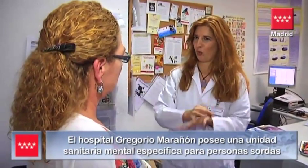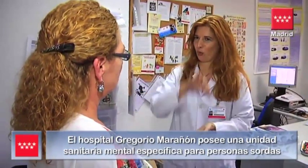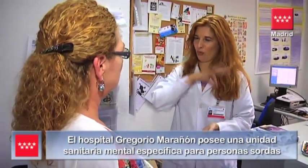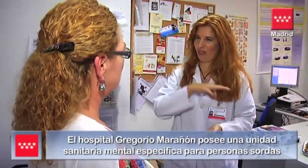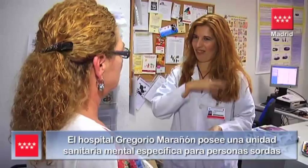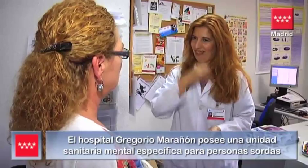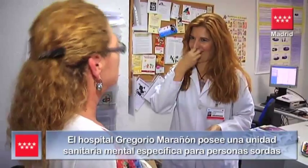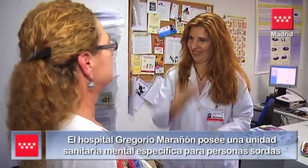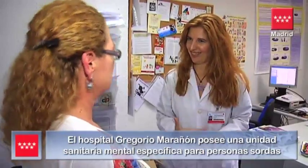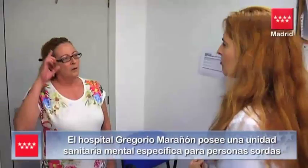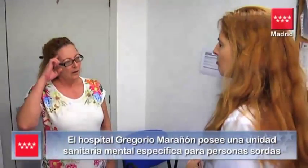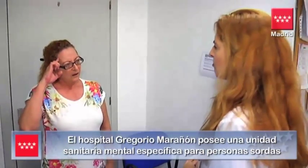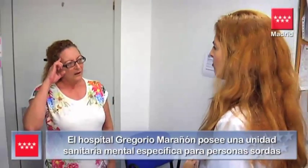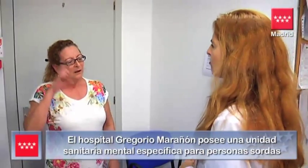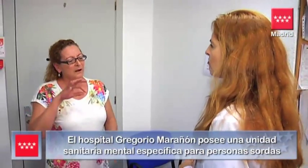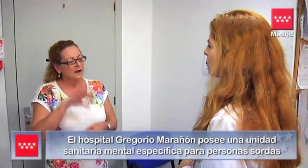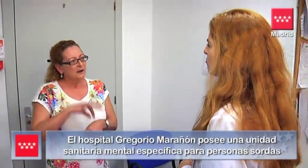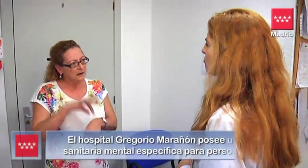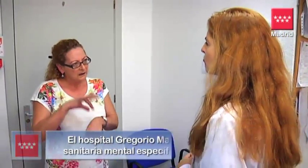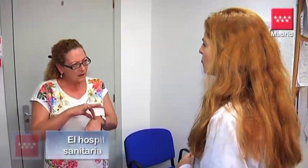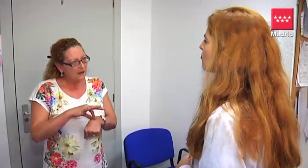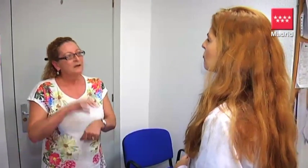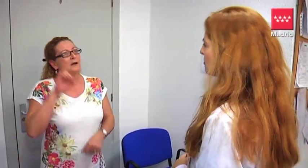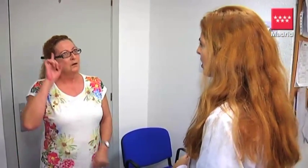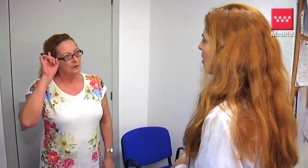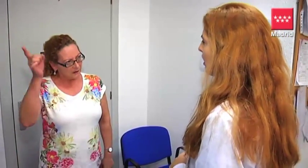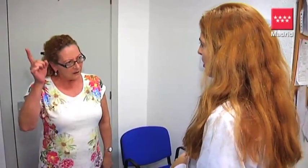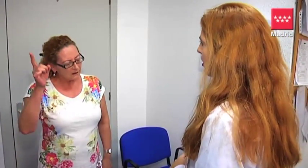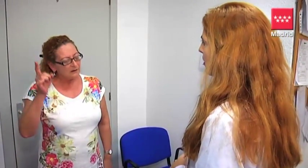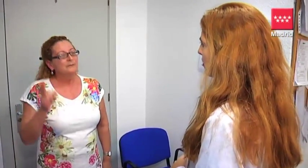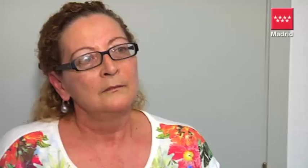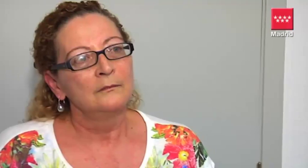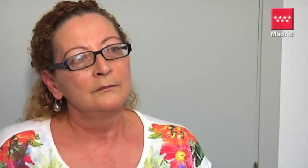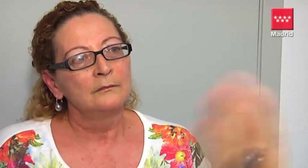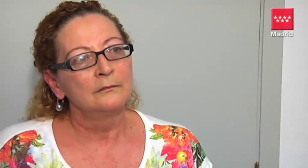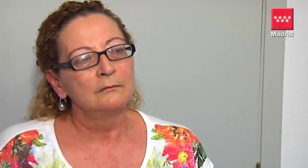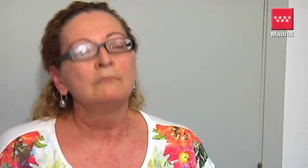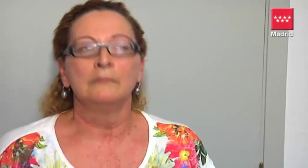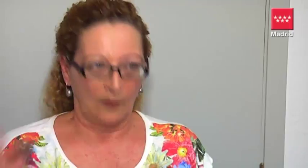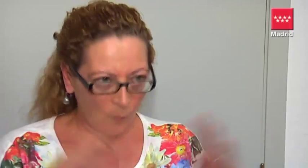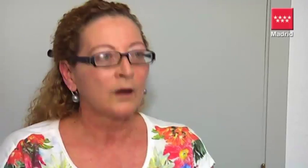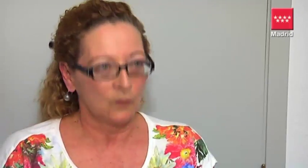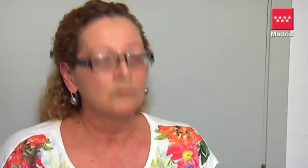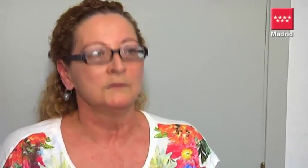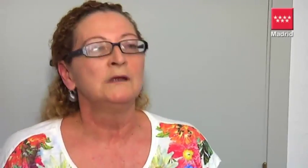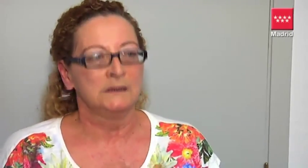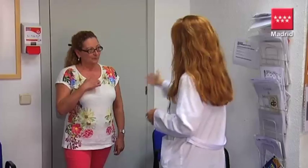atender a las personas que no pueden oír, que no pueden comunicarse como los demás en sus problemas mentales. Desde entonces hemos